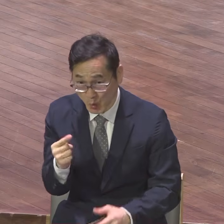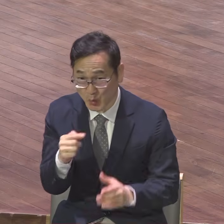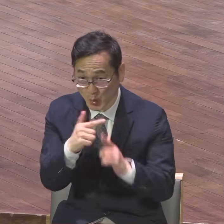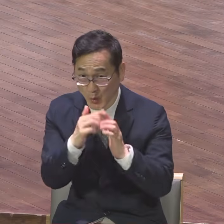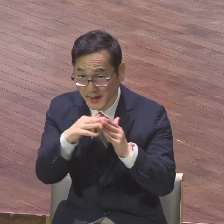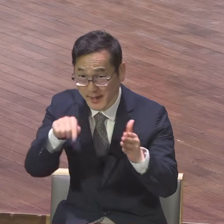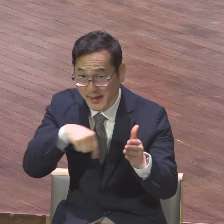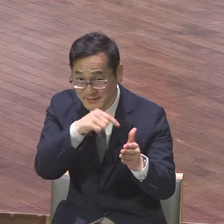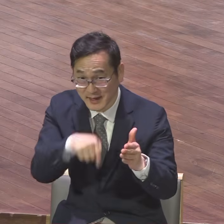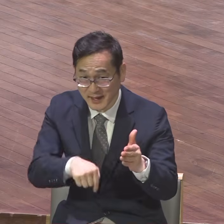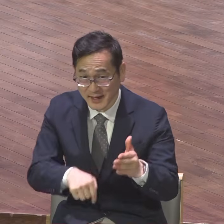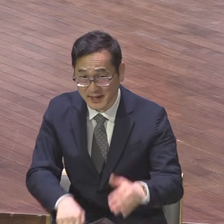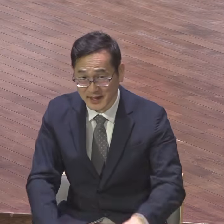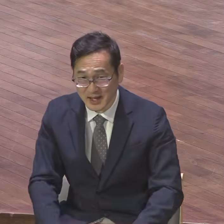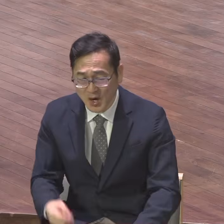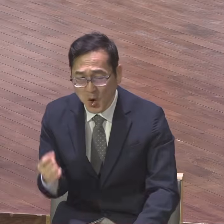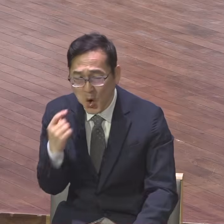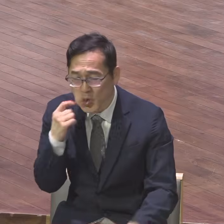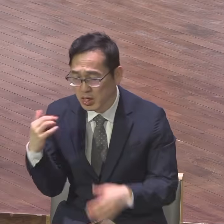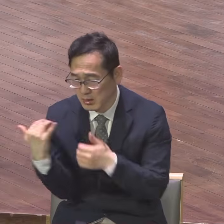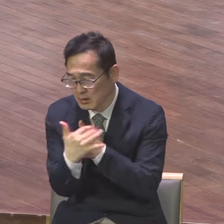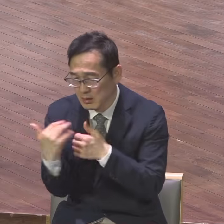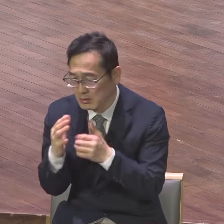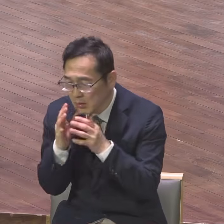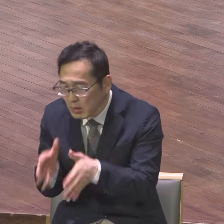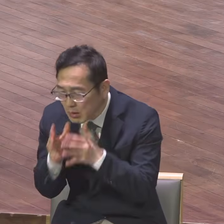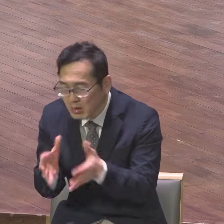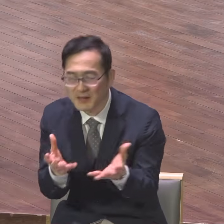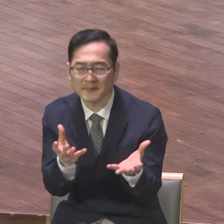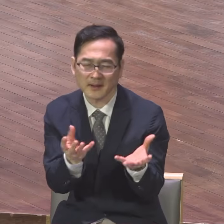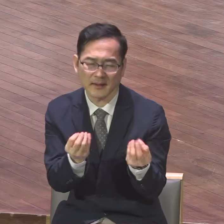교훈들이 미혹되는 사람들이 상당히 그 당시 많았어요.